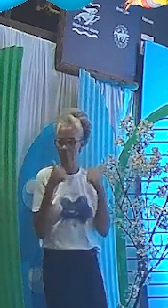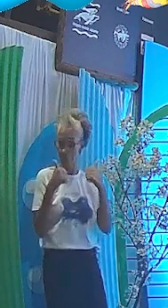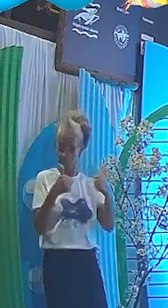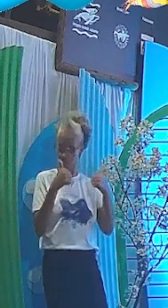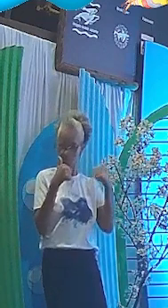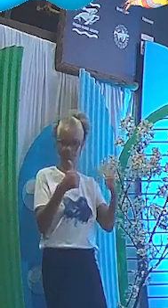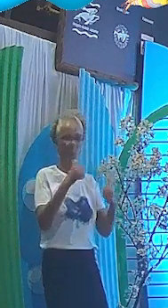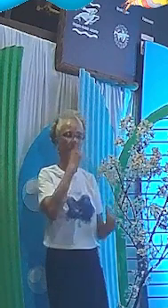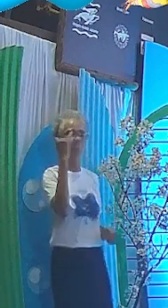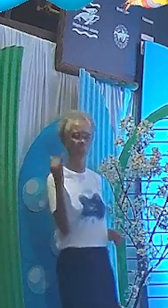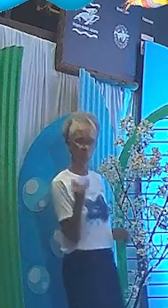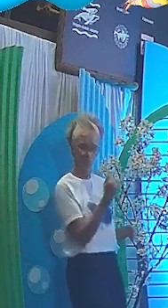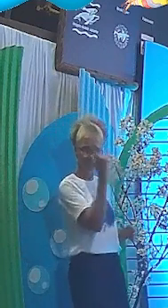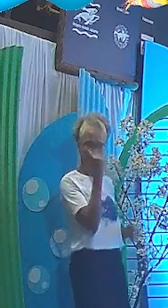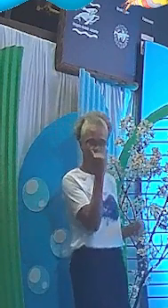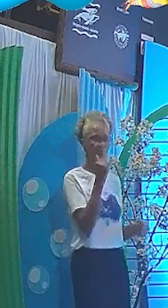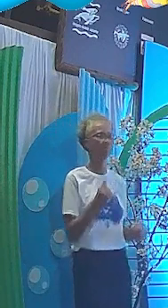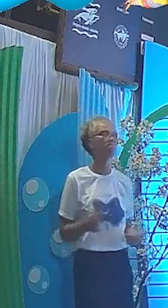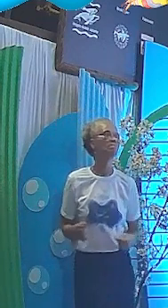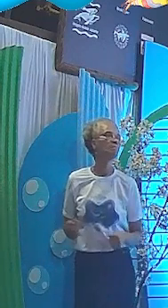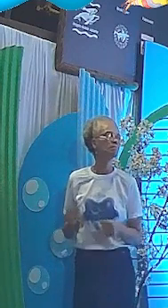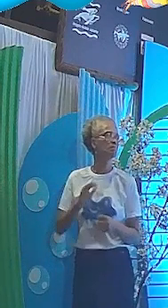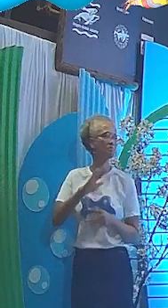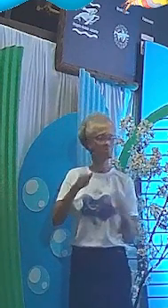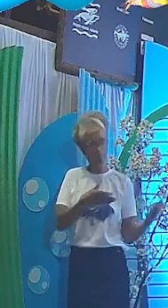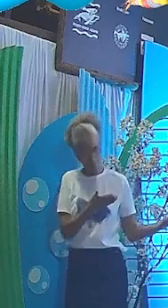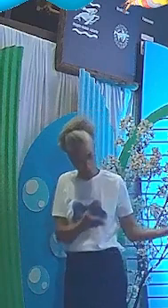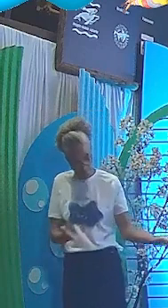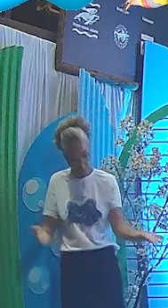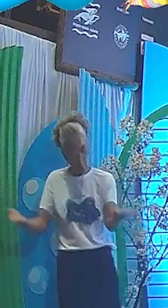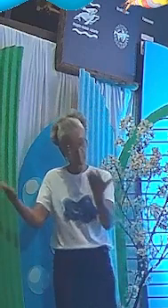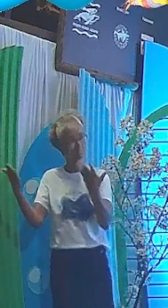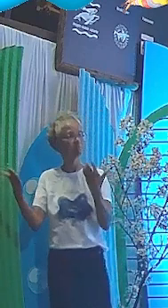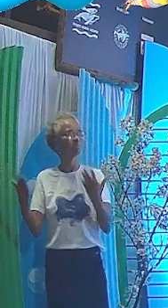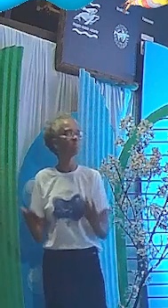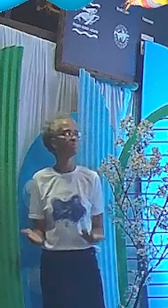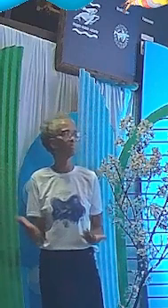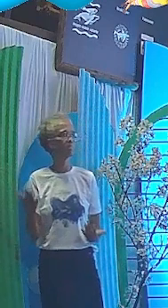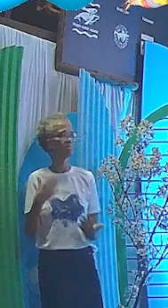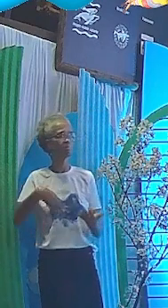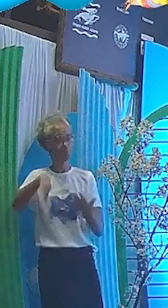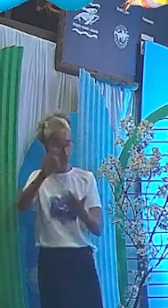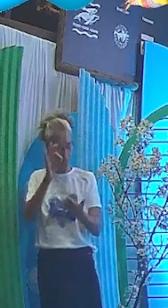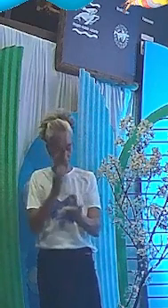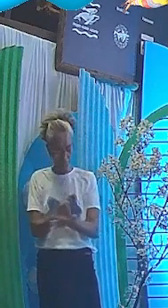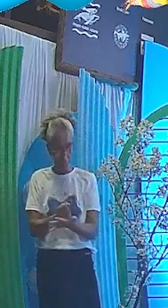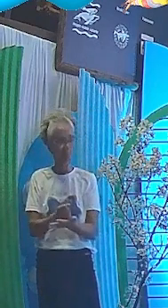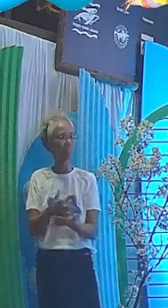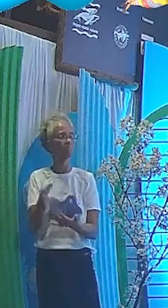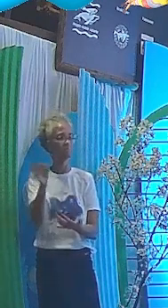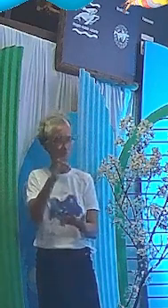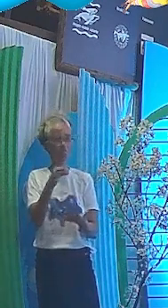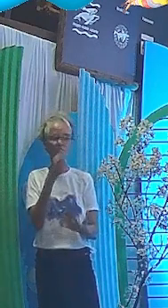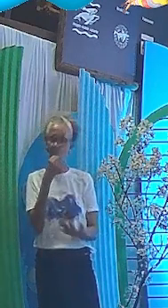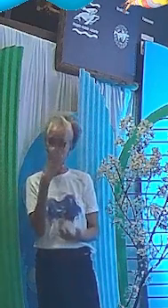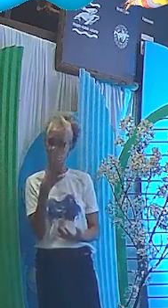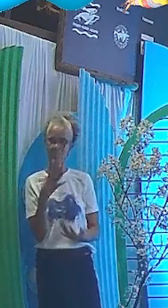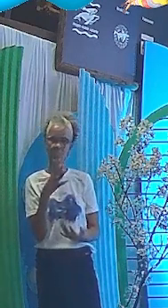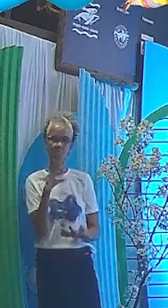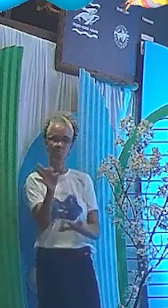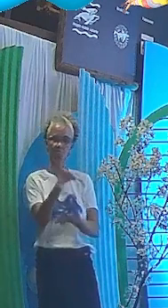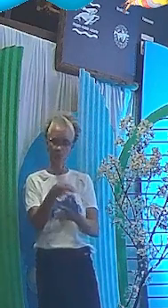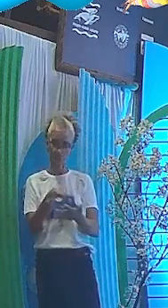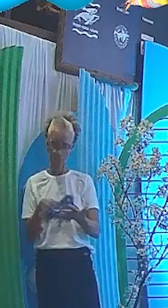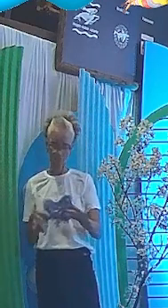né, existem editoras aqui maravilhosas. Eu faço esse convite, reafirmo esse convite aqui, porque vale muito a pena. E